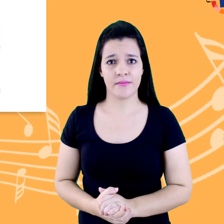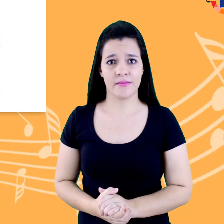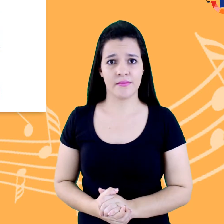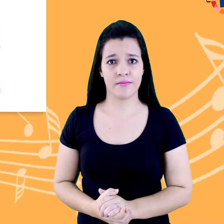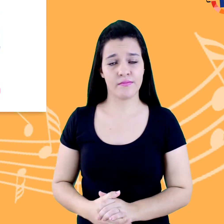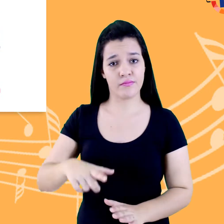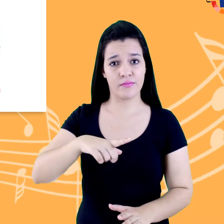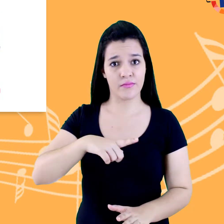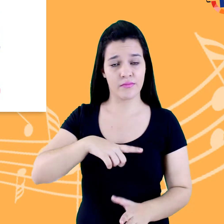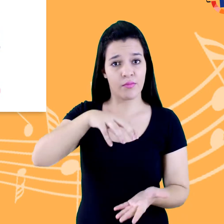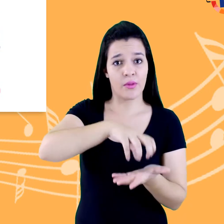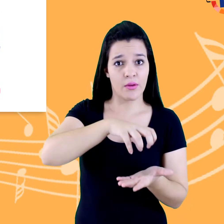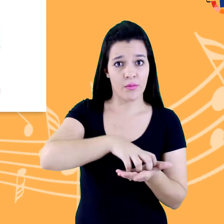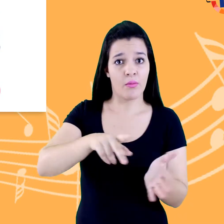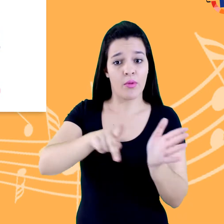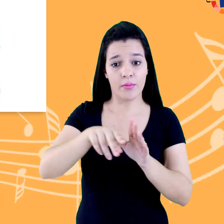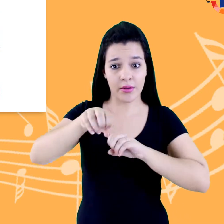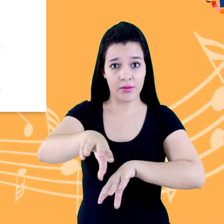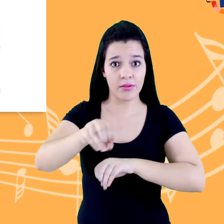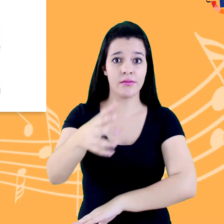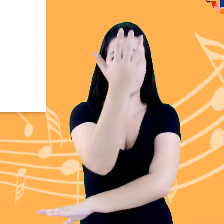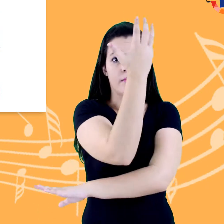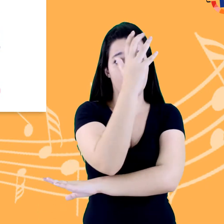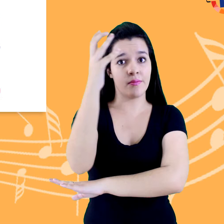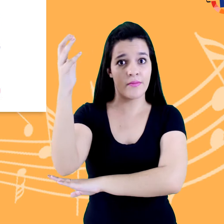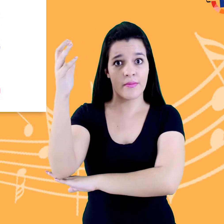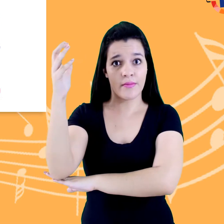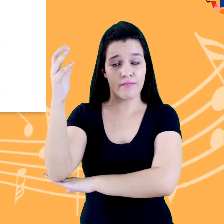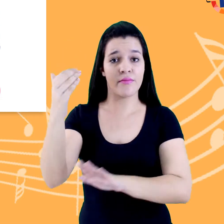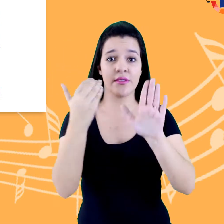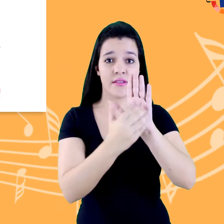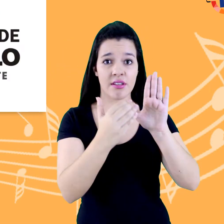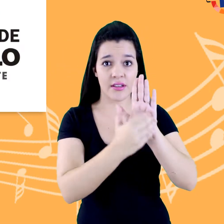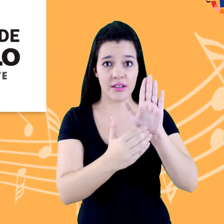Setor de Educação Ambiental da Secretaria do Verde e do Meio Ambiente,